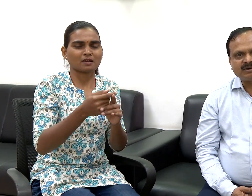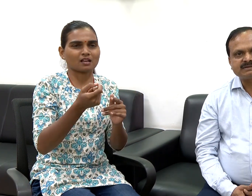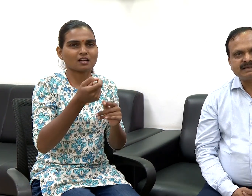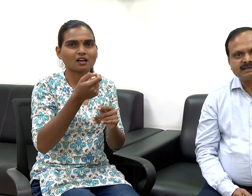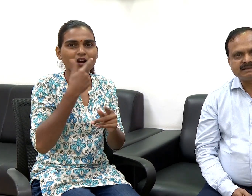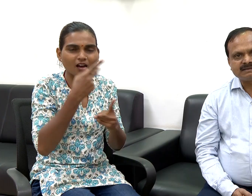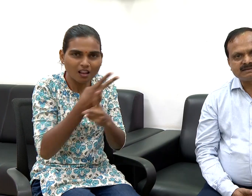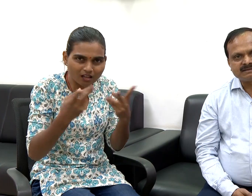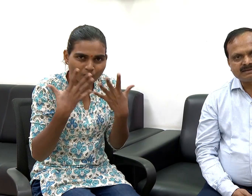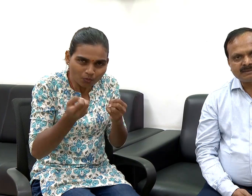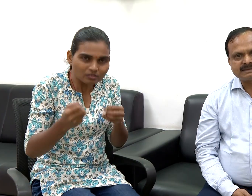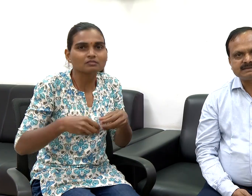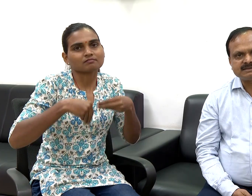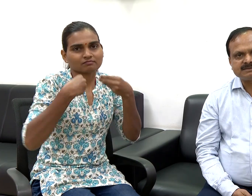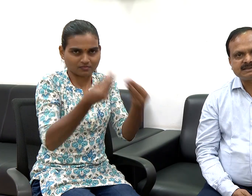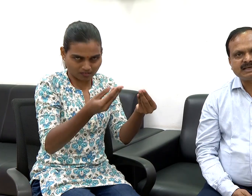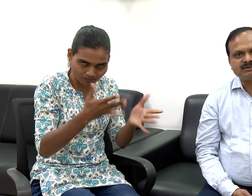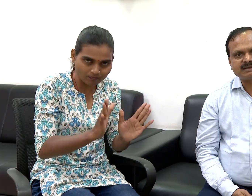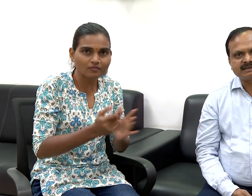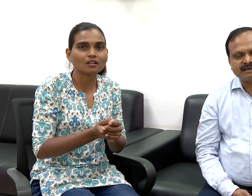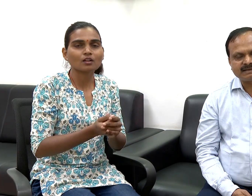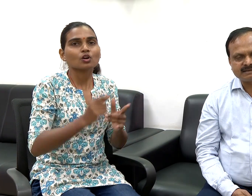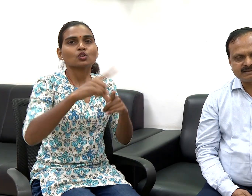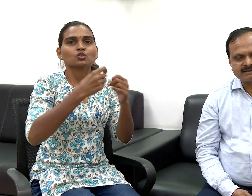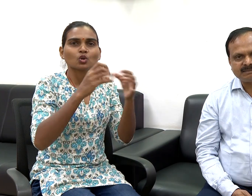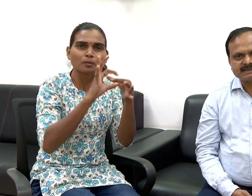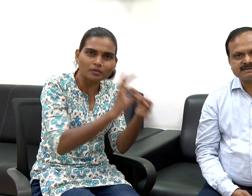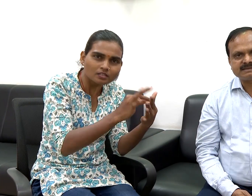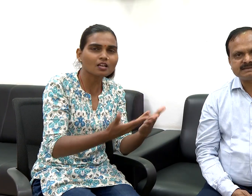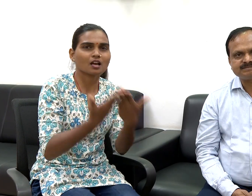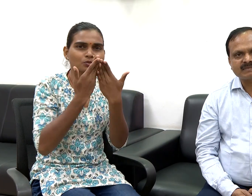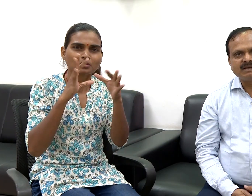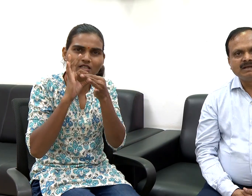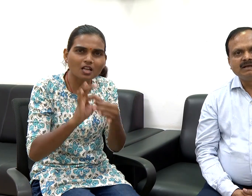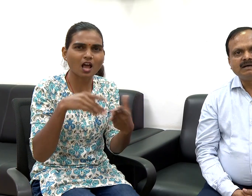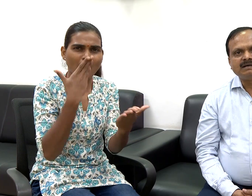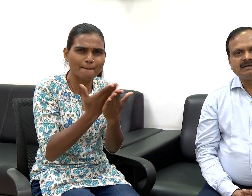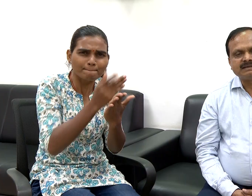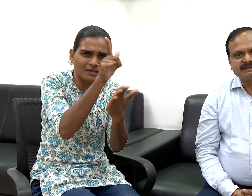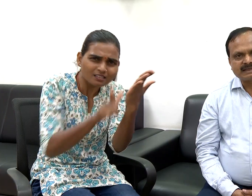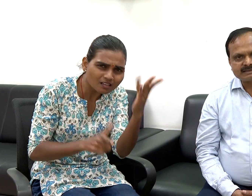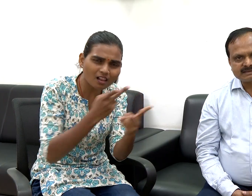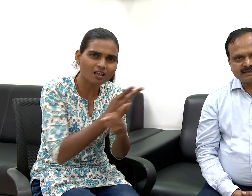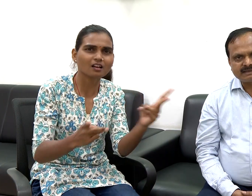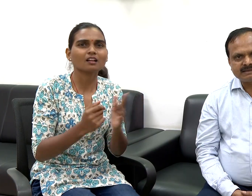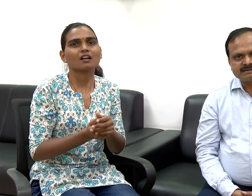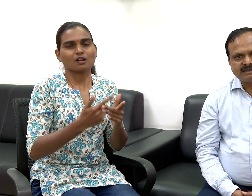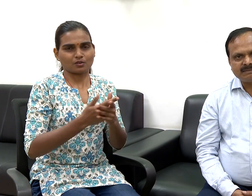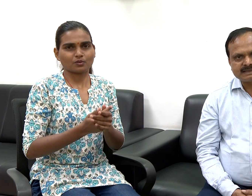सारी एप्लीकेशन थी, स्पेशल एजुकेटर से रिलेटेड एप्लीकेशन थी, राशन कार्ड से रिलेटेड एप्लीकेशंस